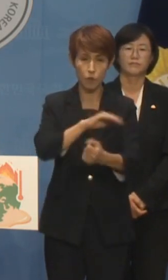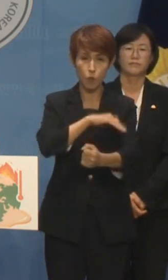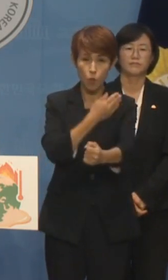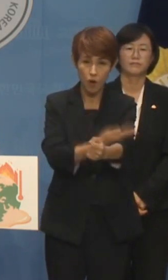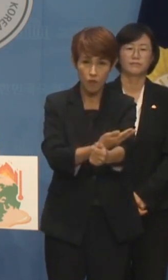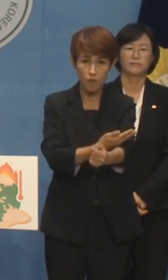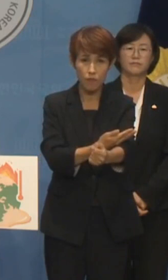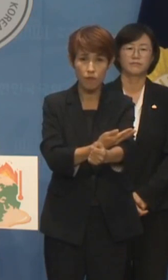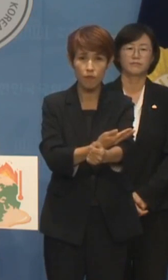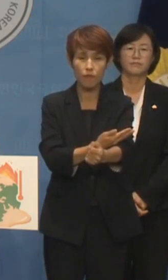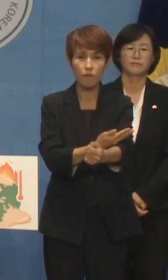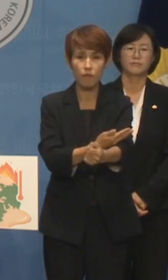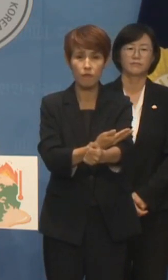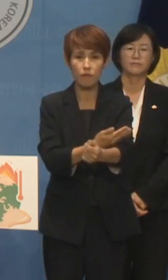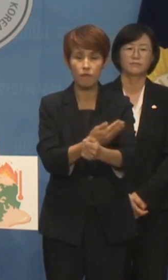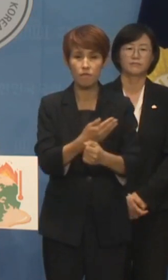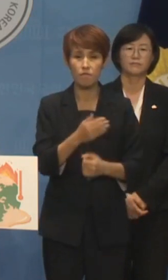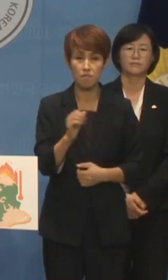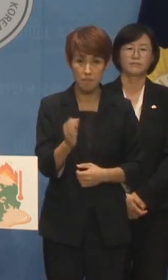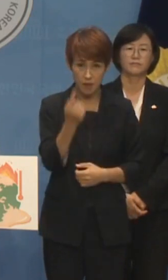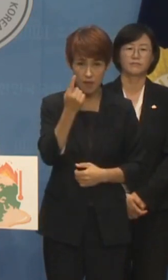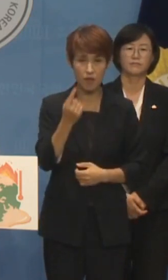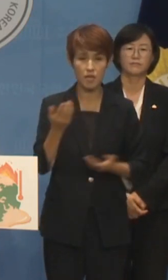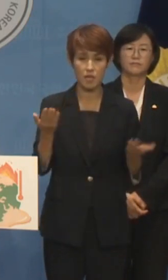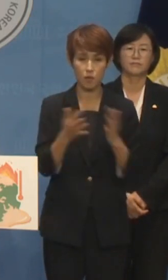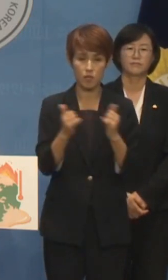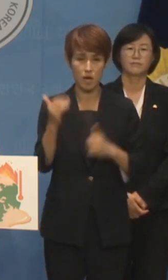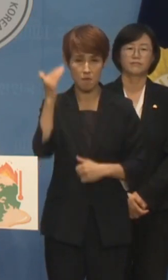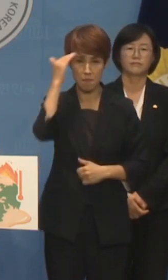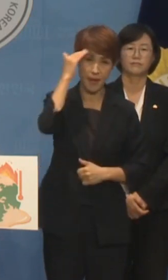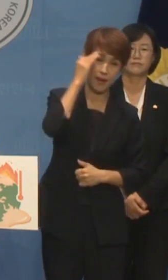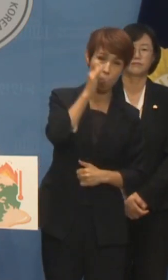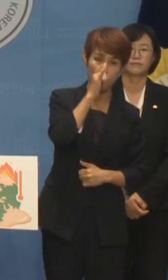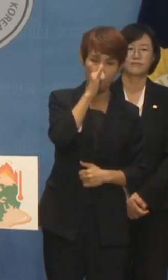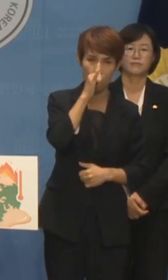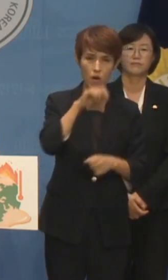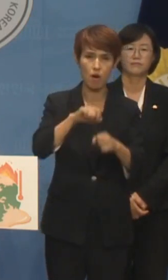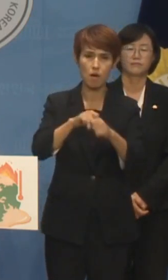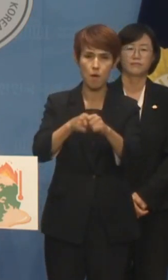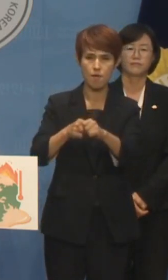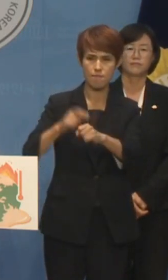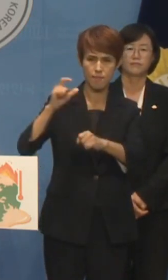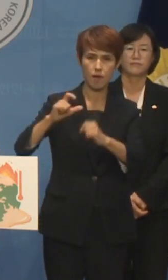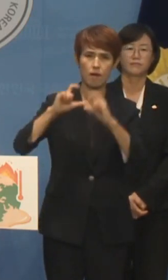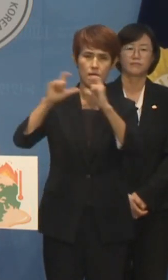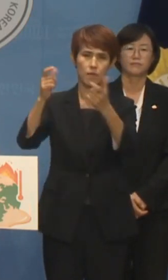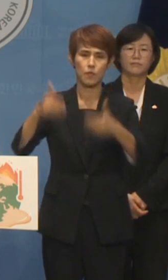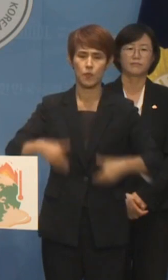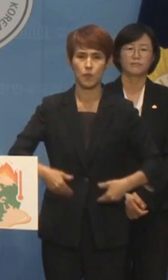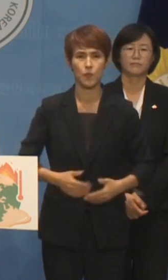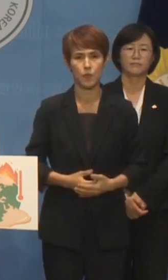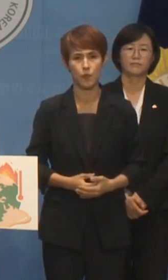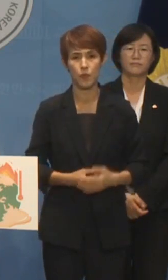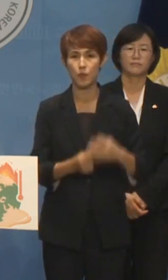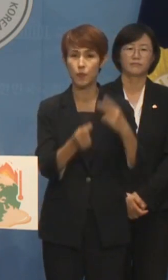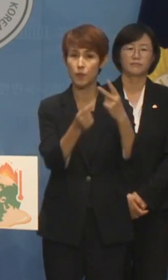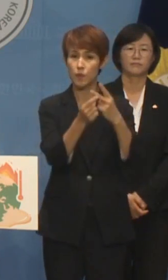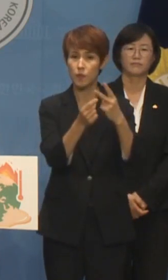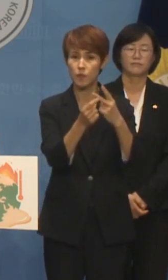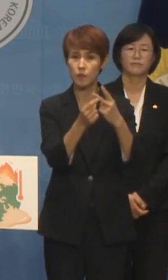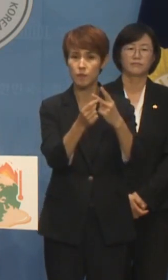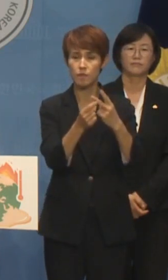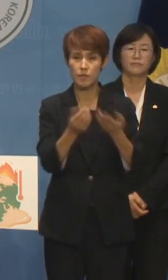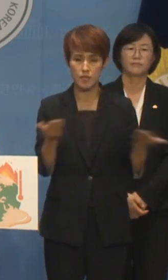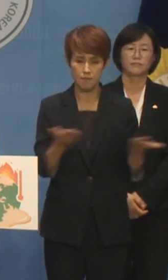행사로 인한 근로자 불이익 처우 시 강력한 처벌 조항이 도입되어야 합니다. 두 번째,